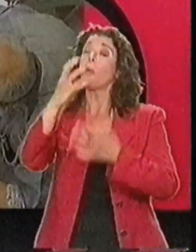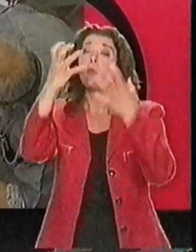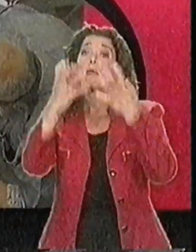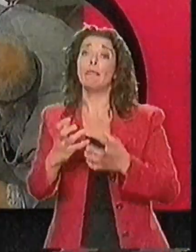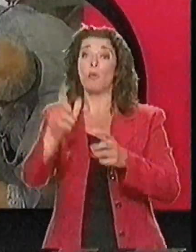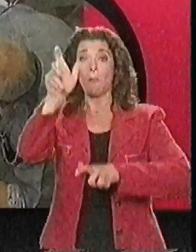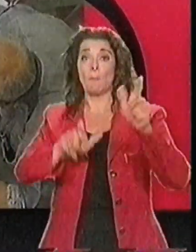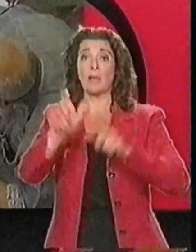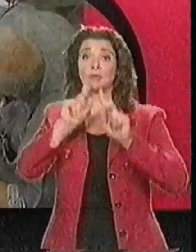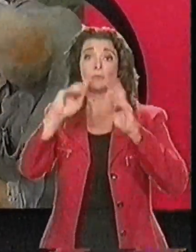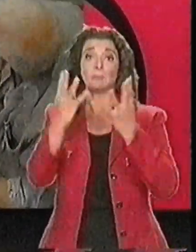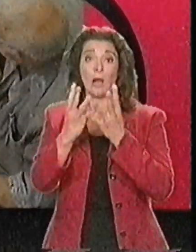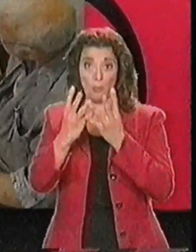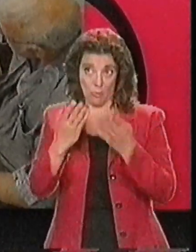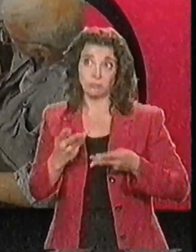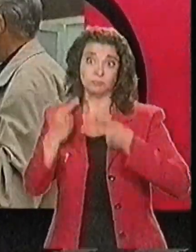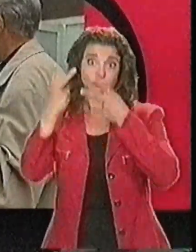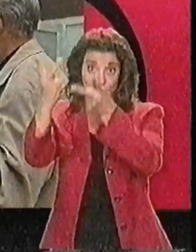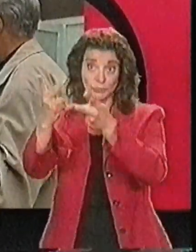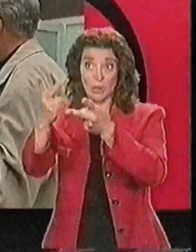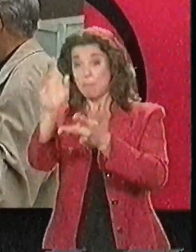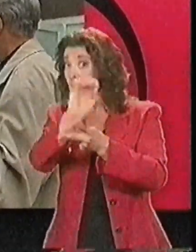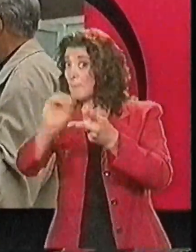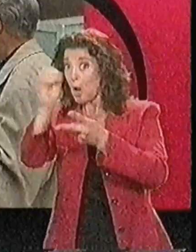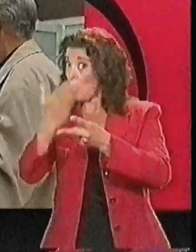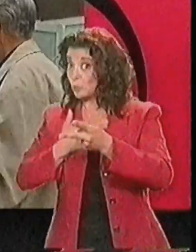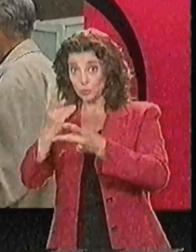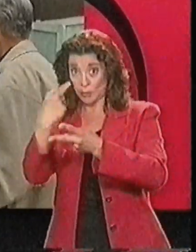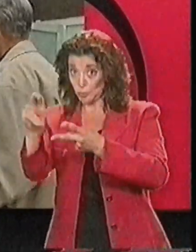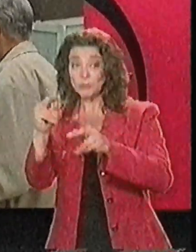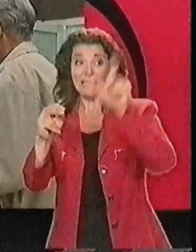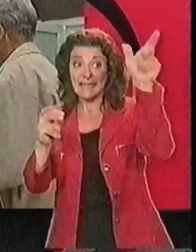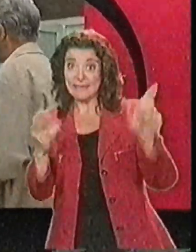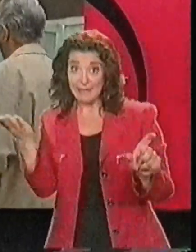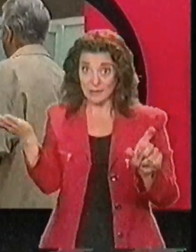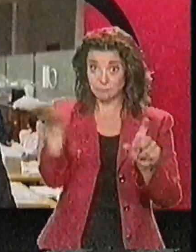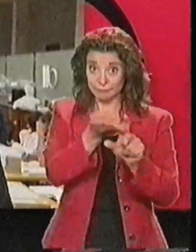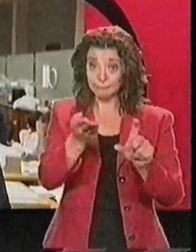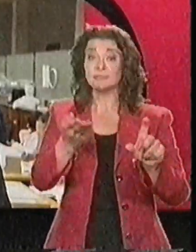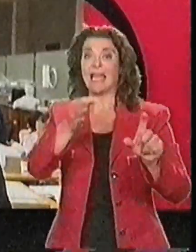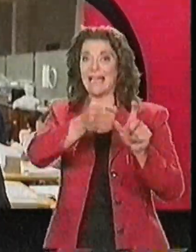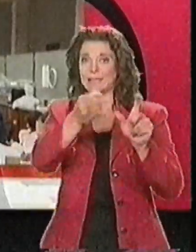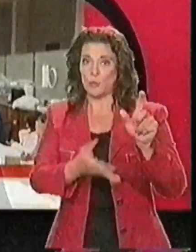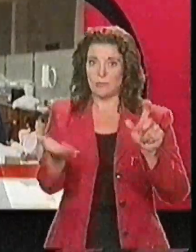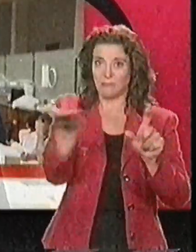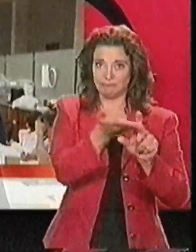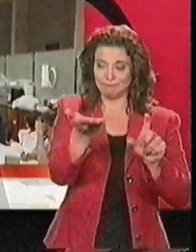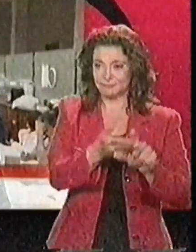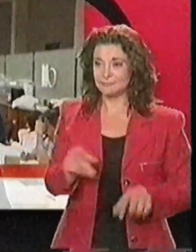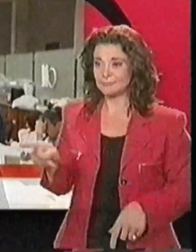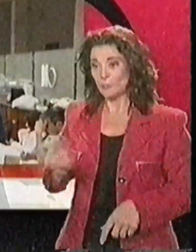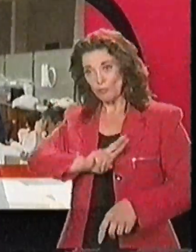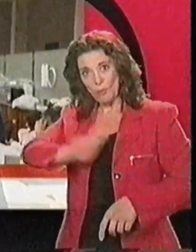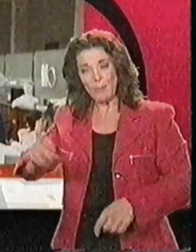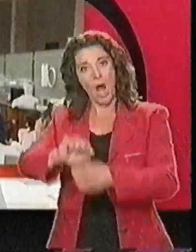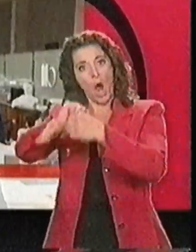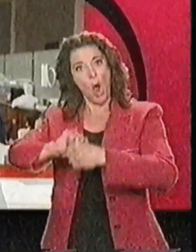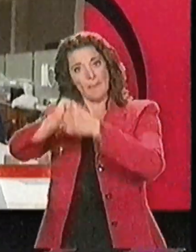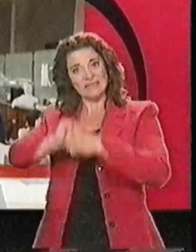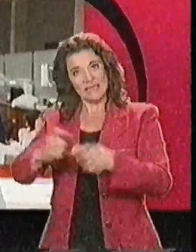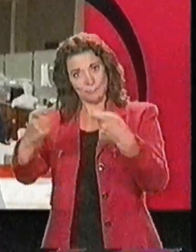Italie. Tout va être concentré à l'ambassade à Bruxelles. Il y aura un avion qui partira demain